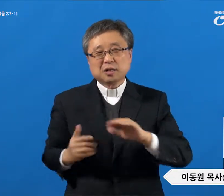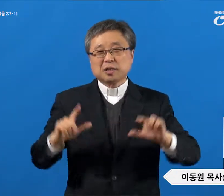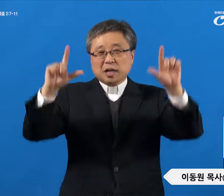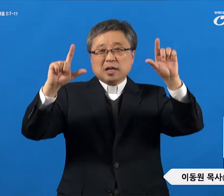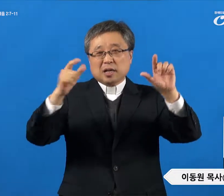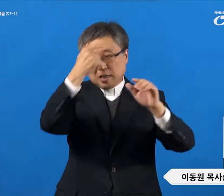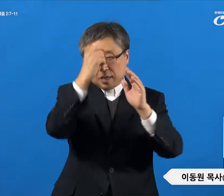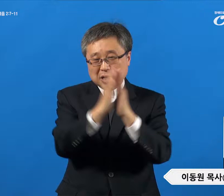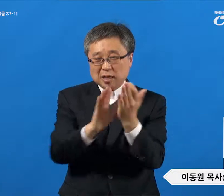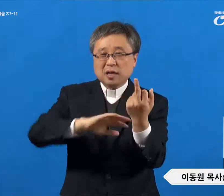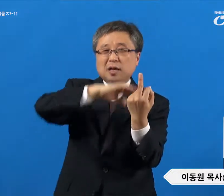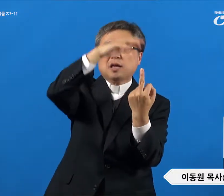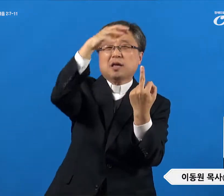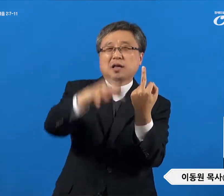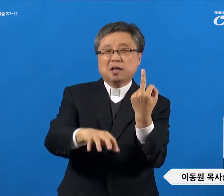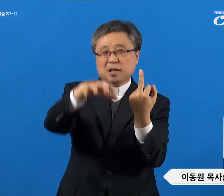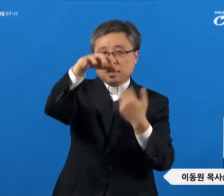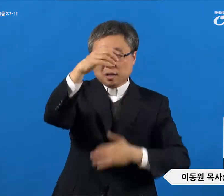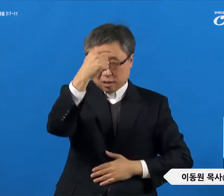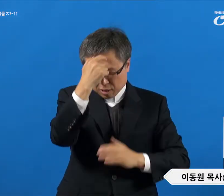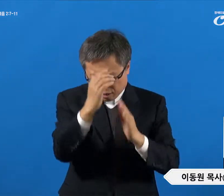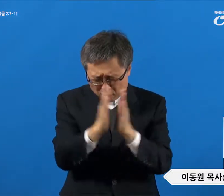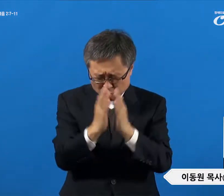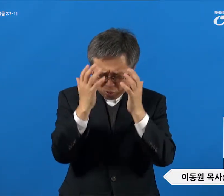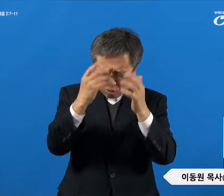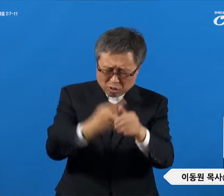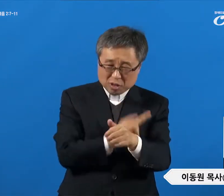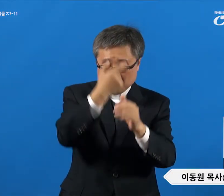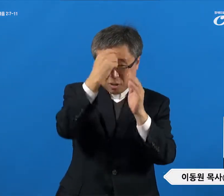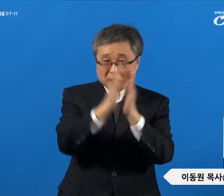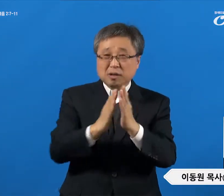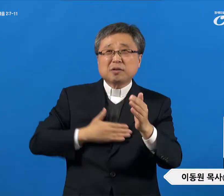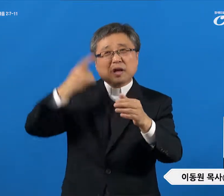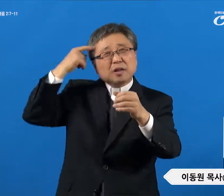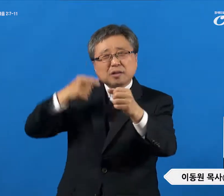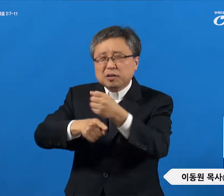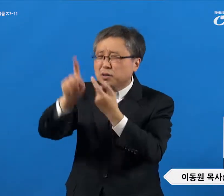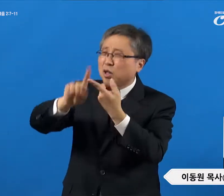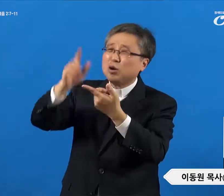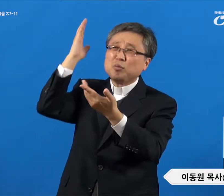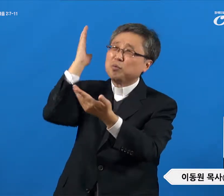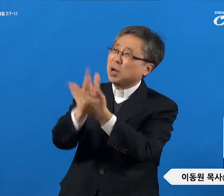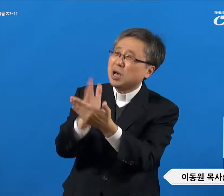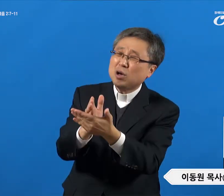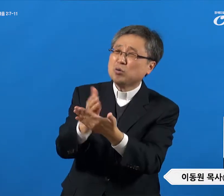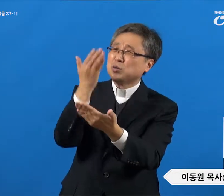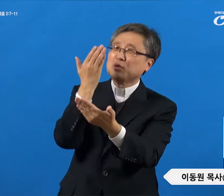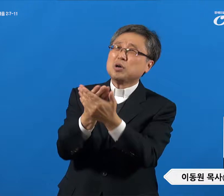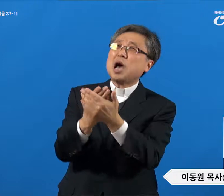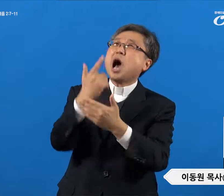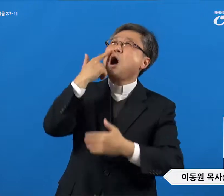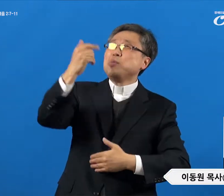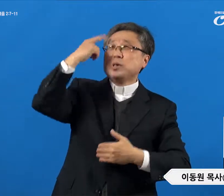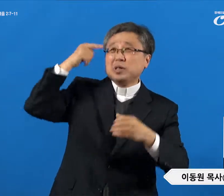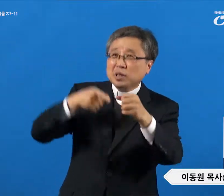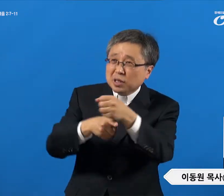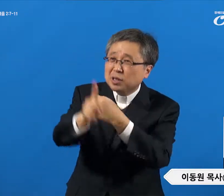동산에서 고통스럽게 기도하시며 내 뜻대로 마옵시고 아버지의 뜻대로 하옵소서라는